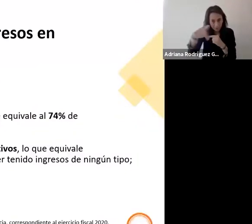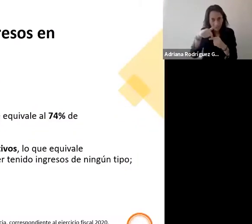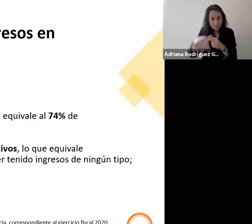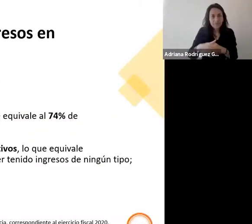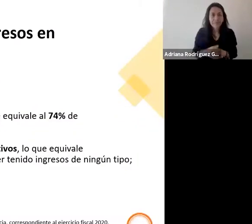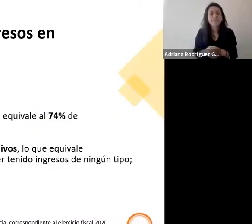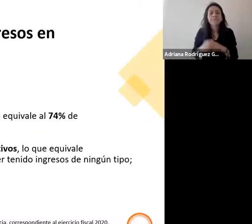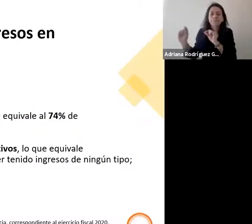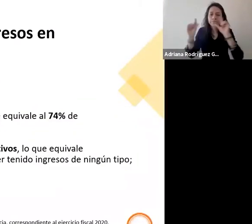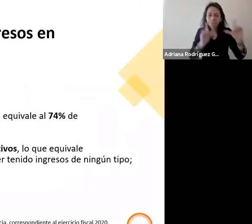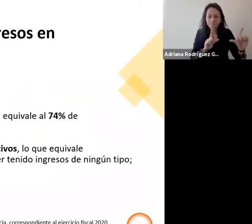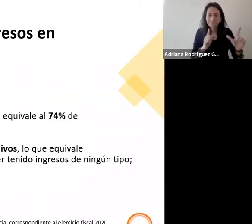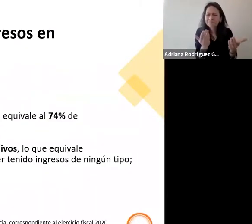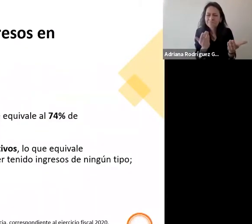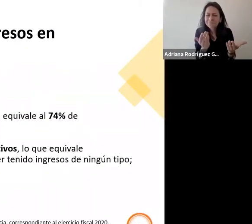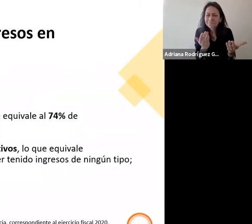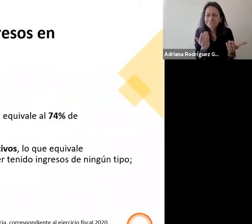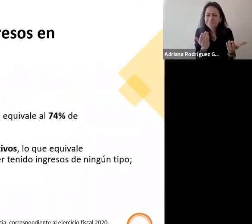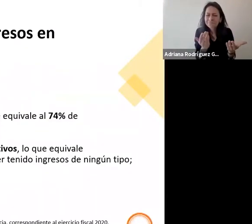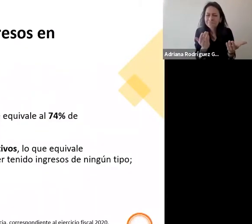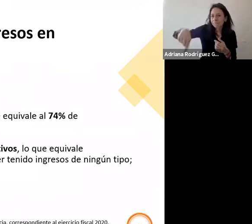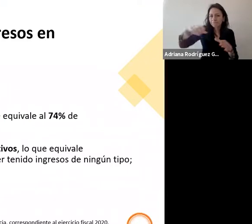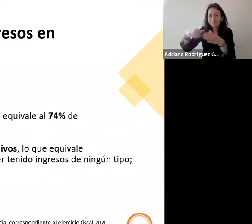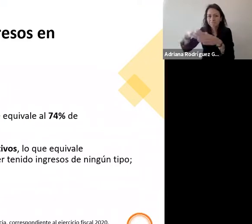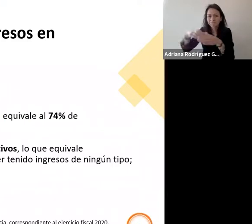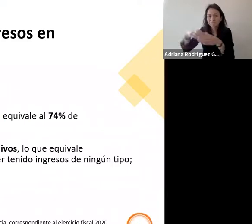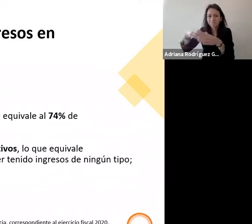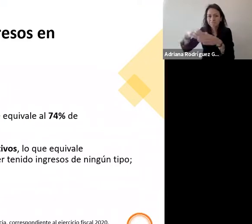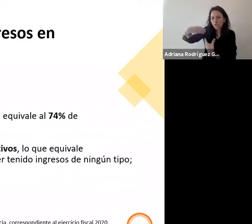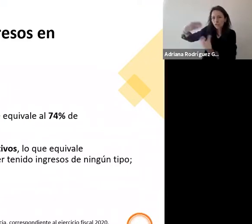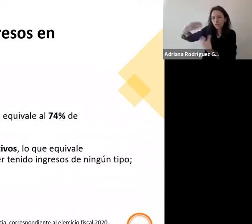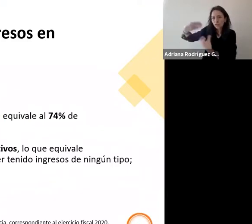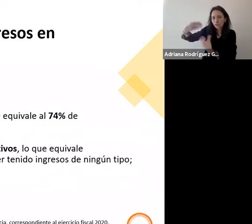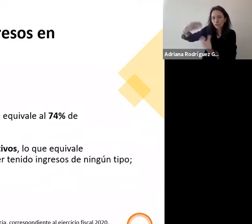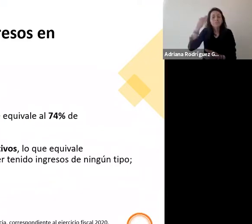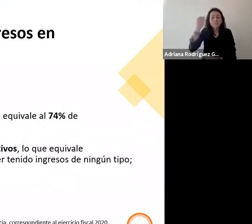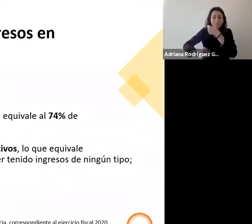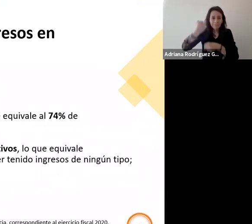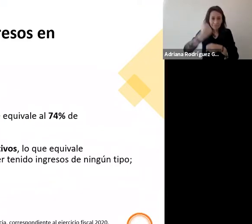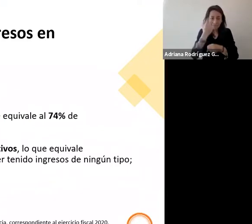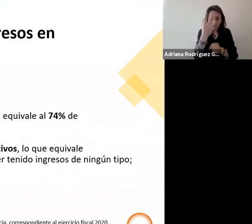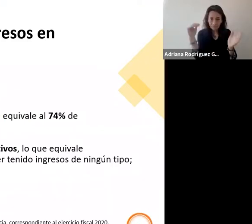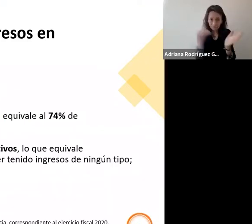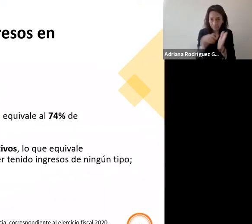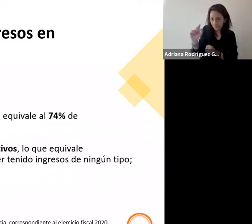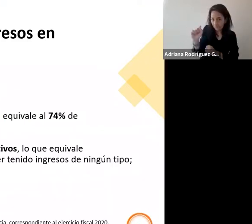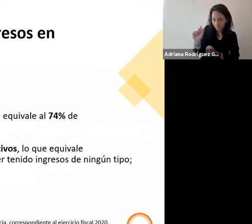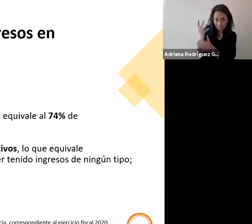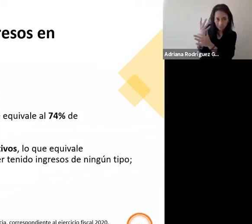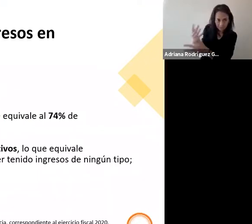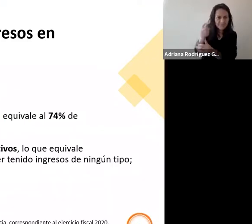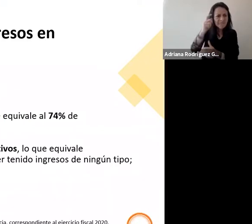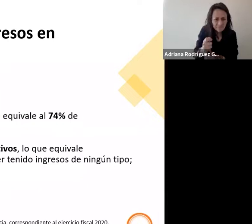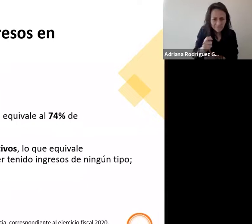¿Qué implica esto para las donatarias? El año 2020, lo que nos dice el portal de transparencia de